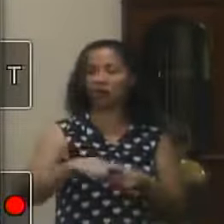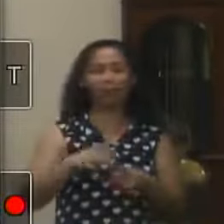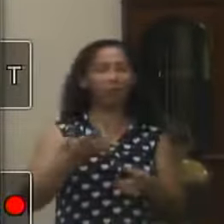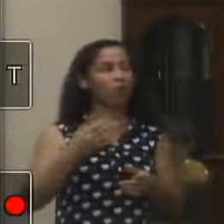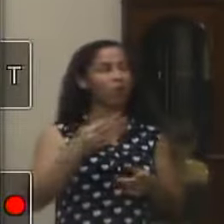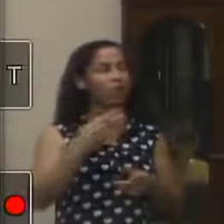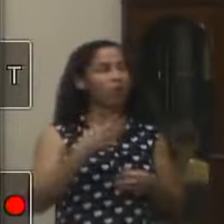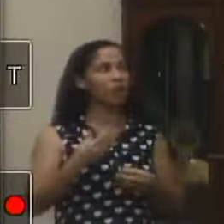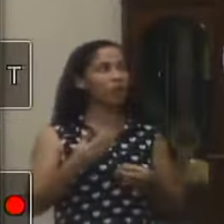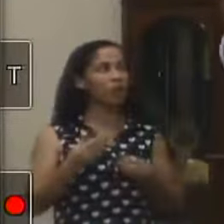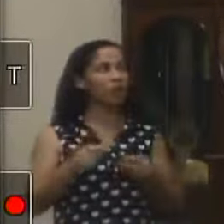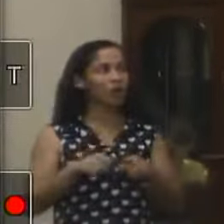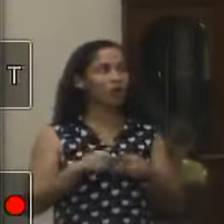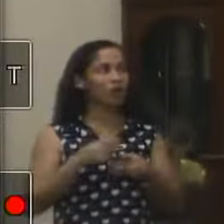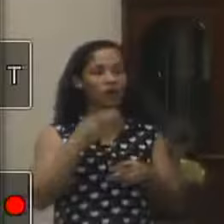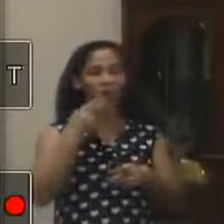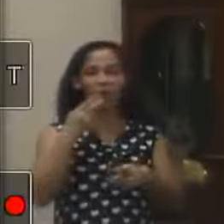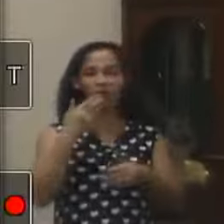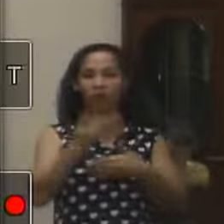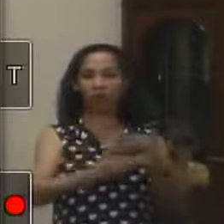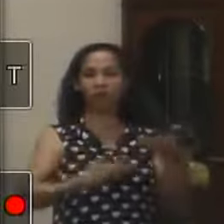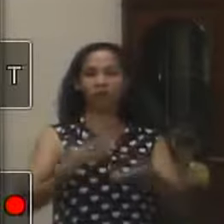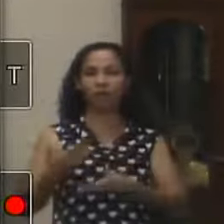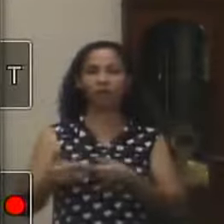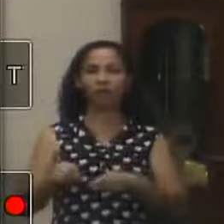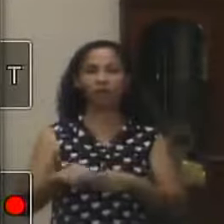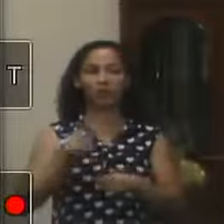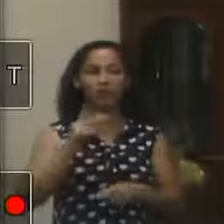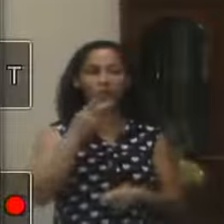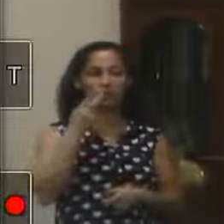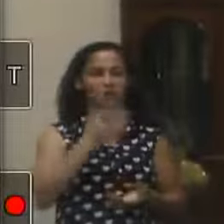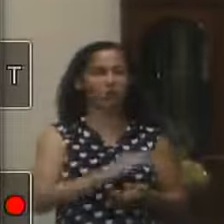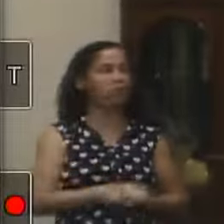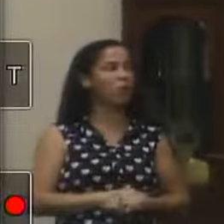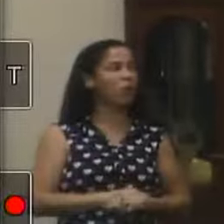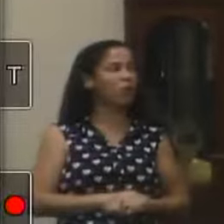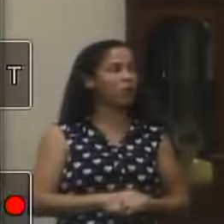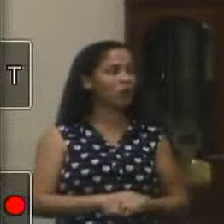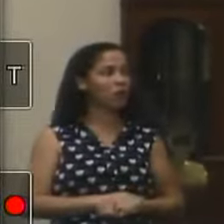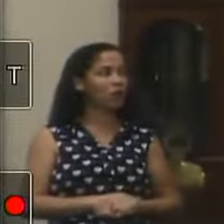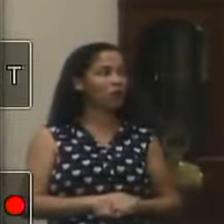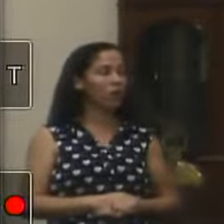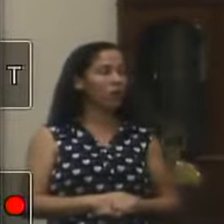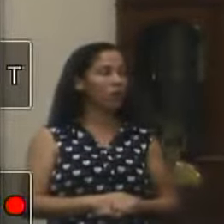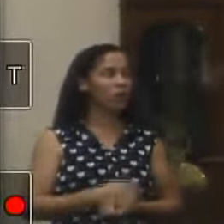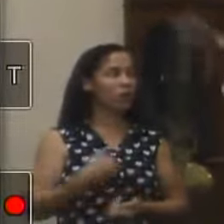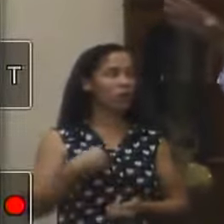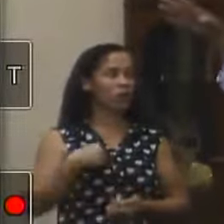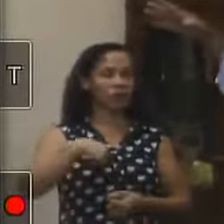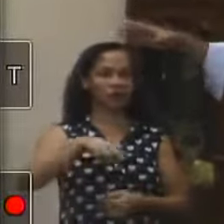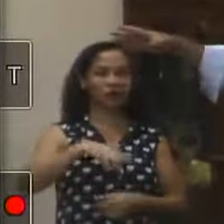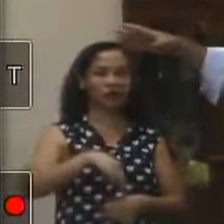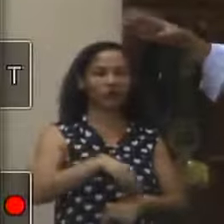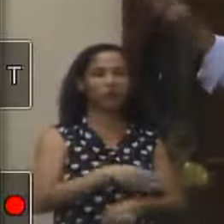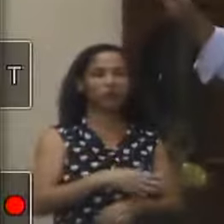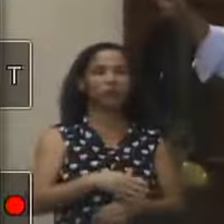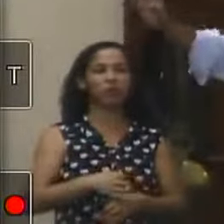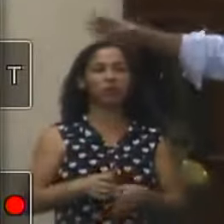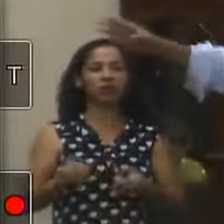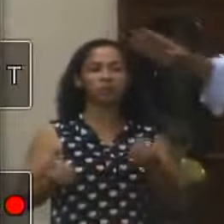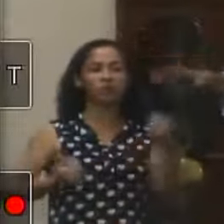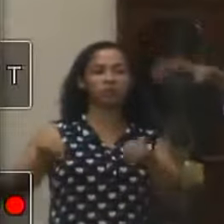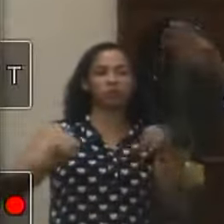Eu queria muito que o vereador Silvio participasse do que eu vou falar aqui. Eu tenho rodado, acho que o vereador Silvio, o vereador